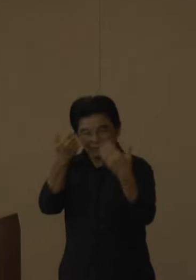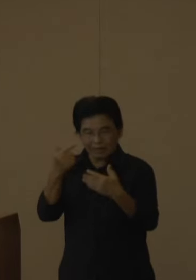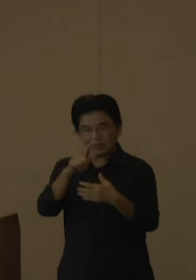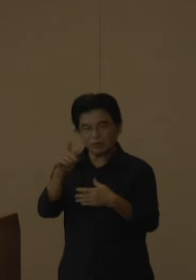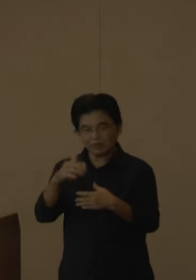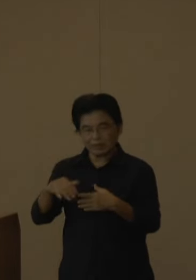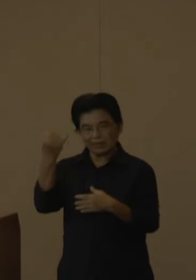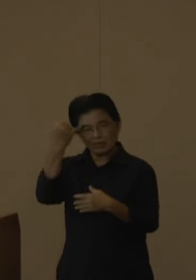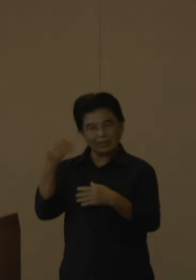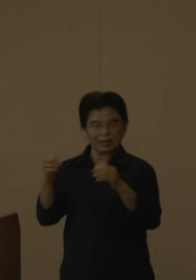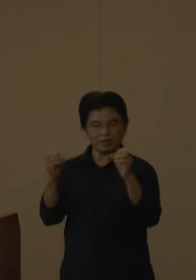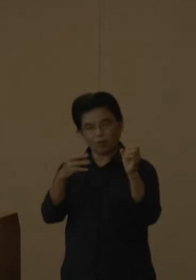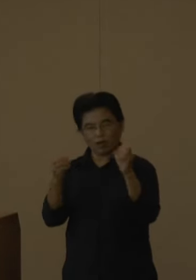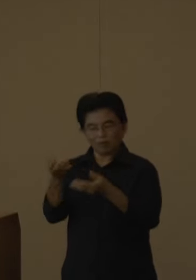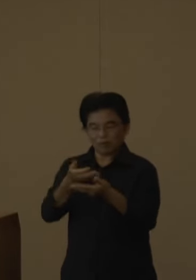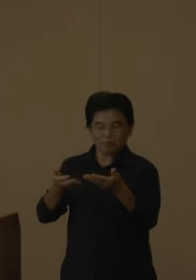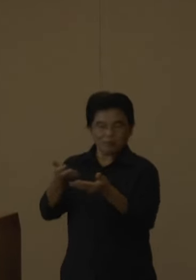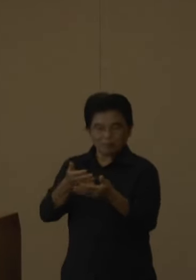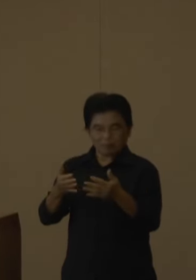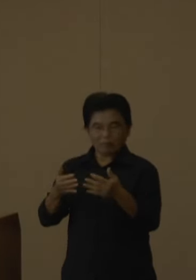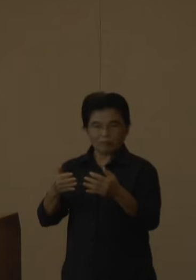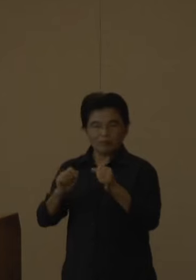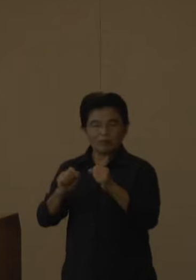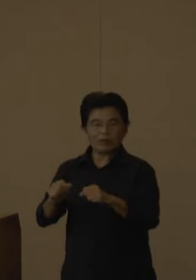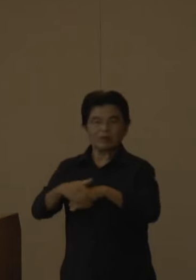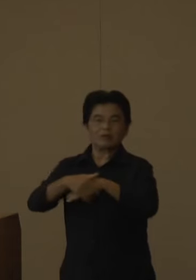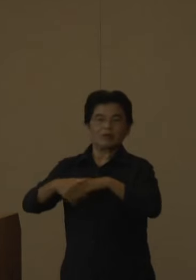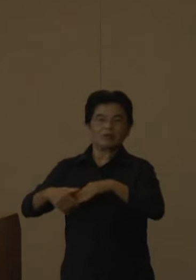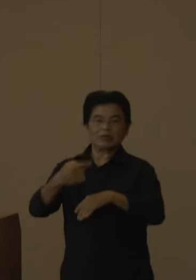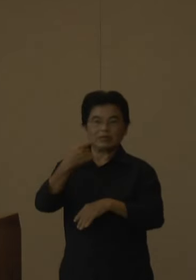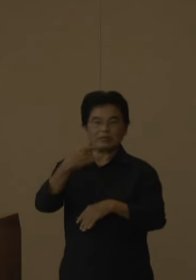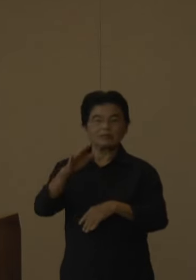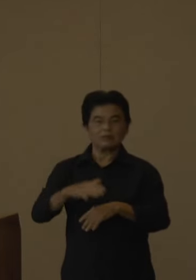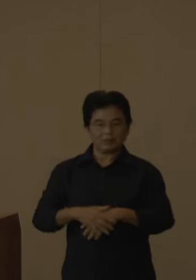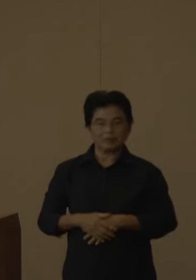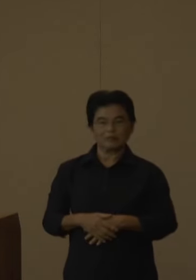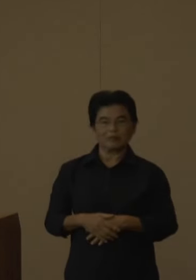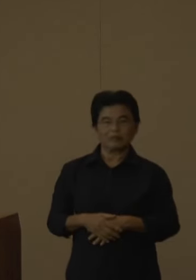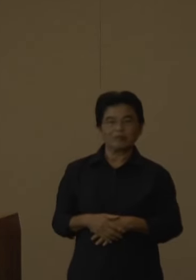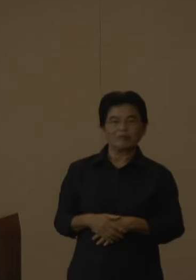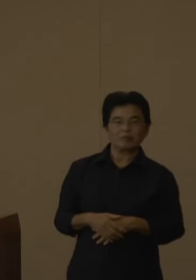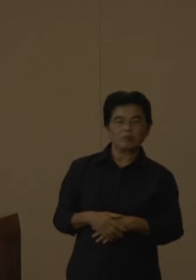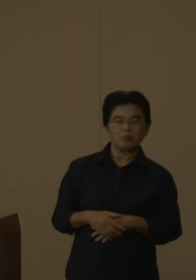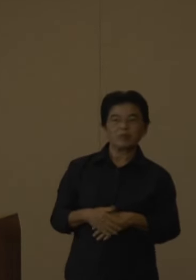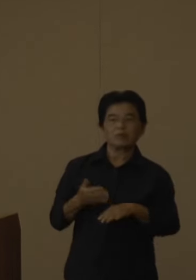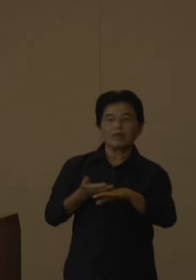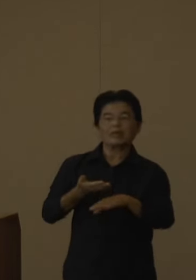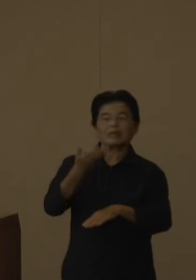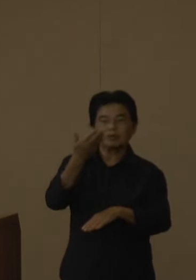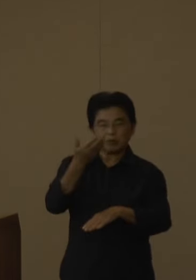交換をさせていただければというように考えています。 はい、よろしいでしょうか。はい、以